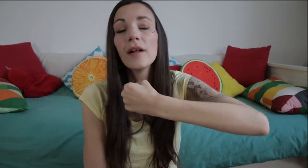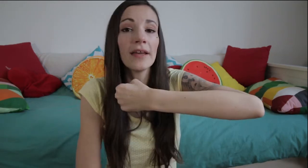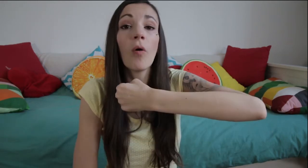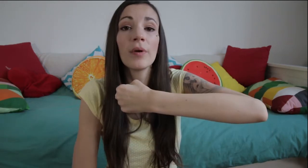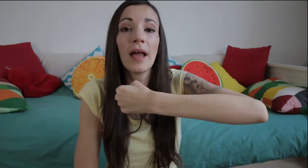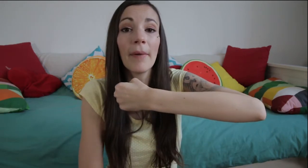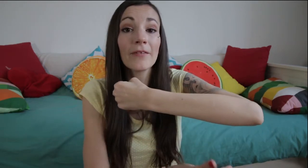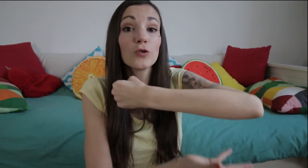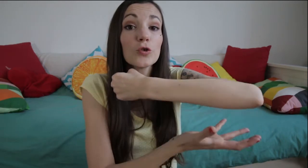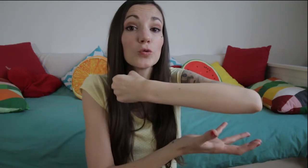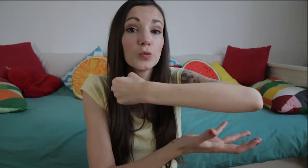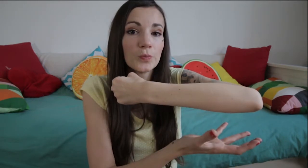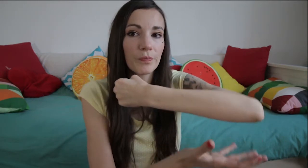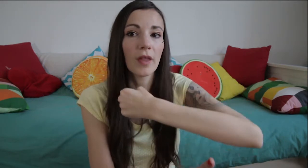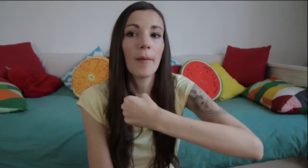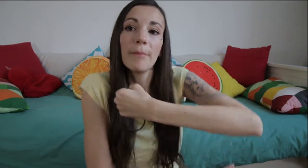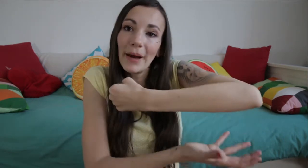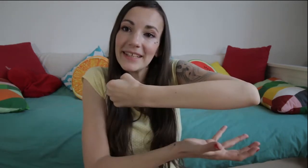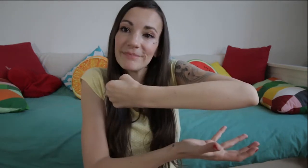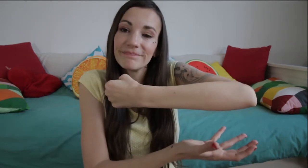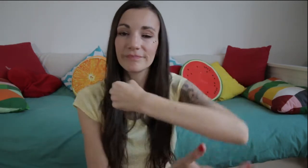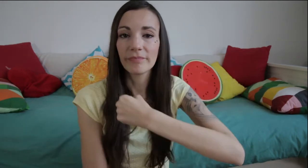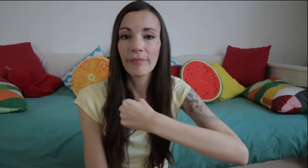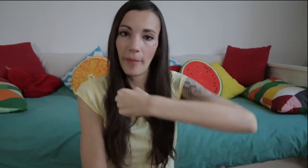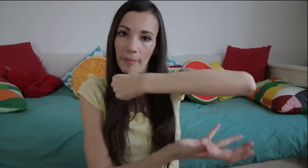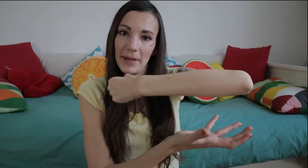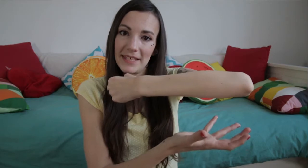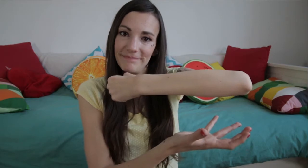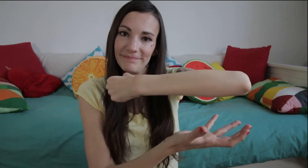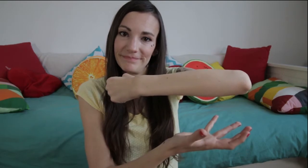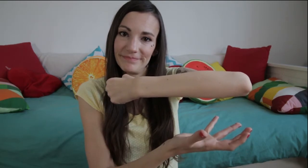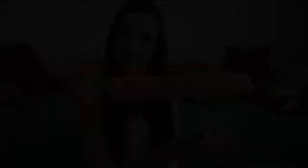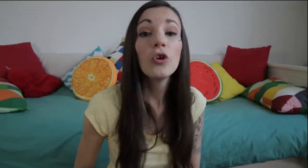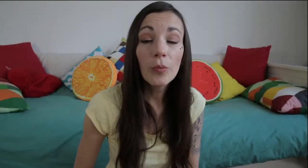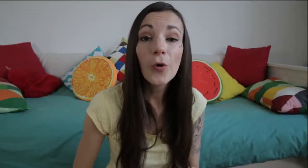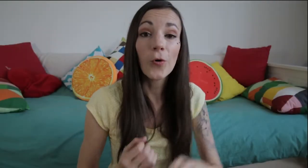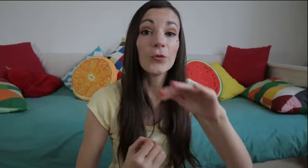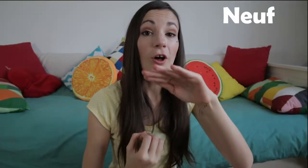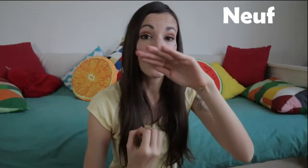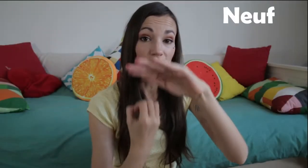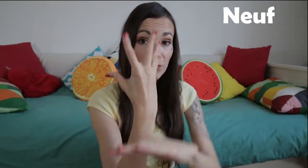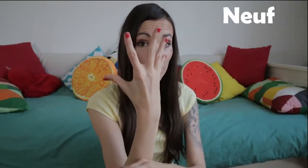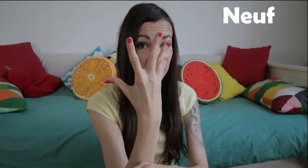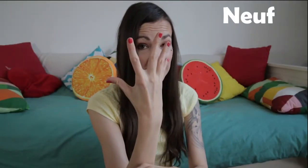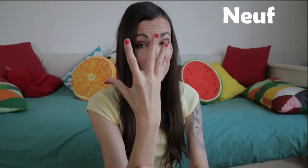Et on met la main dessous. Panier. Panier. Le mot 9 nouveau, c'est